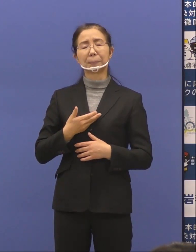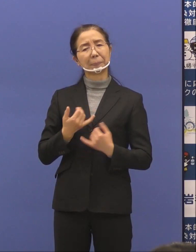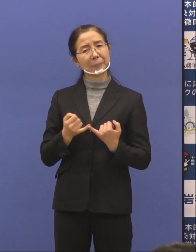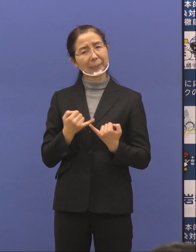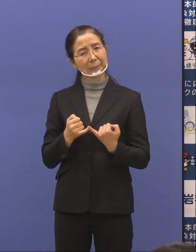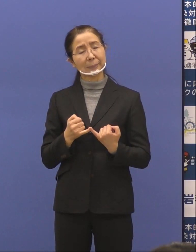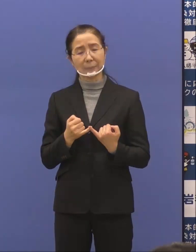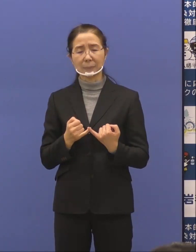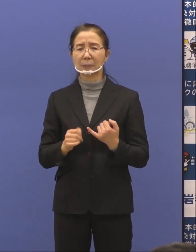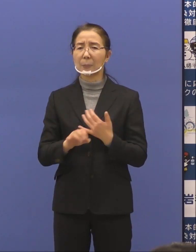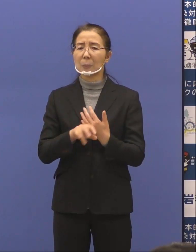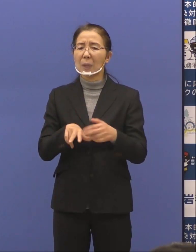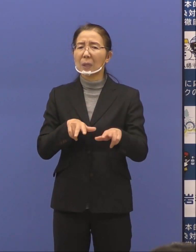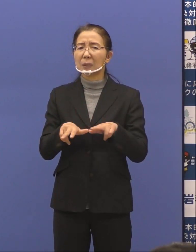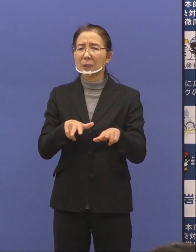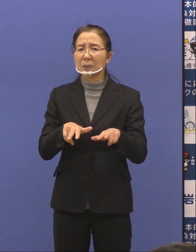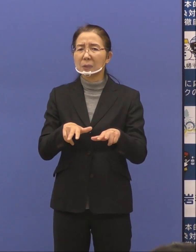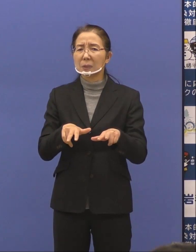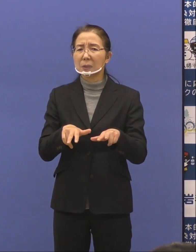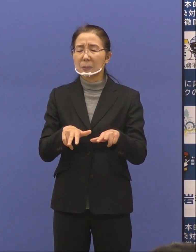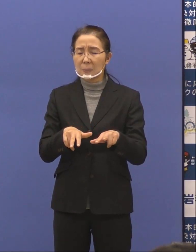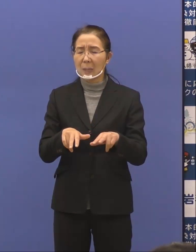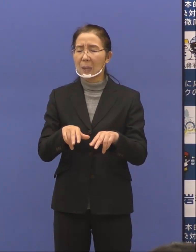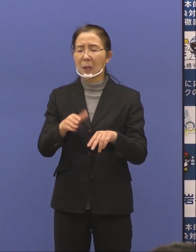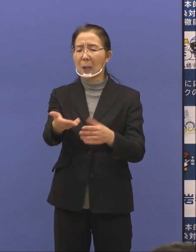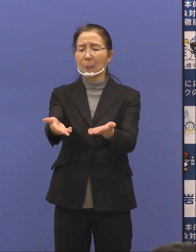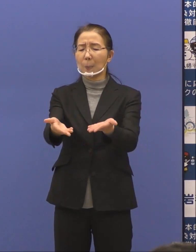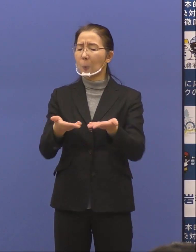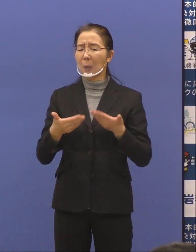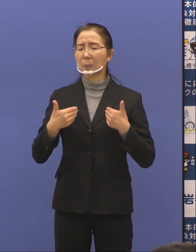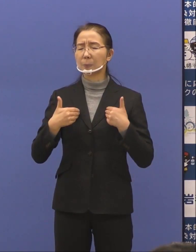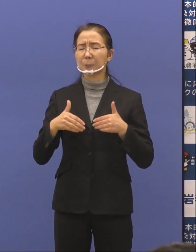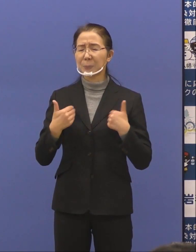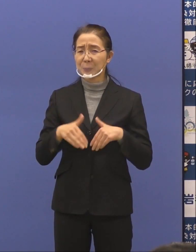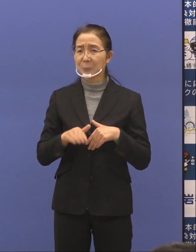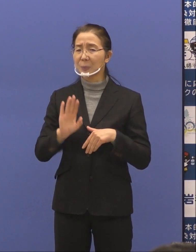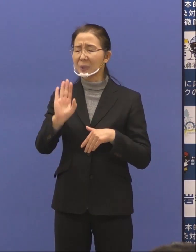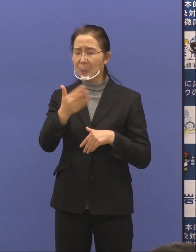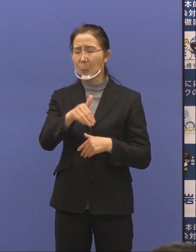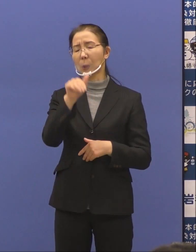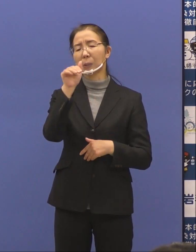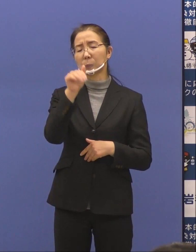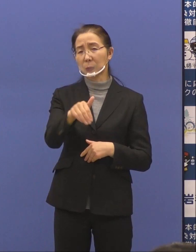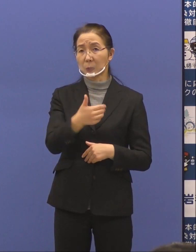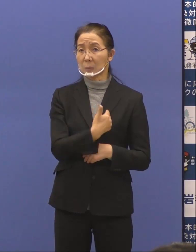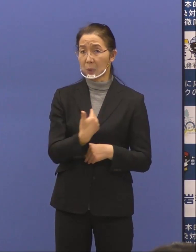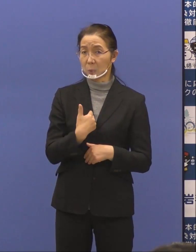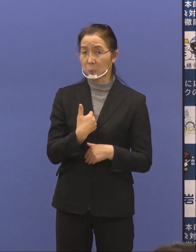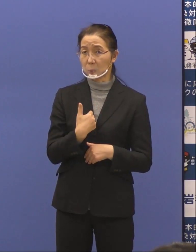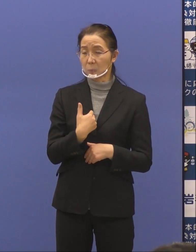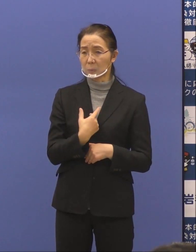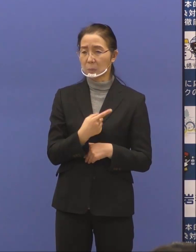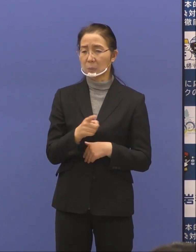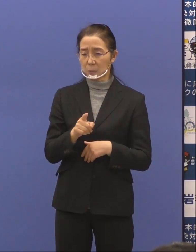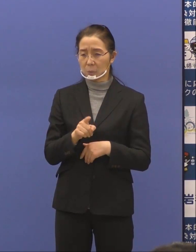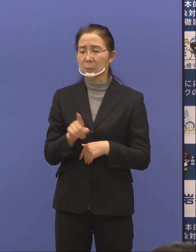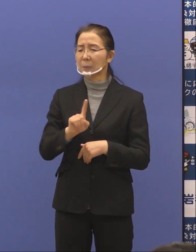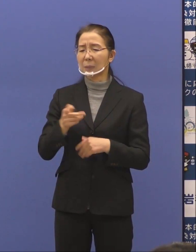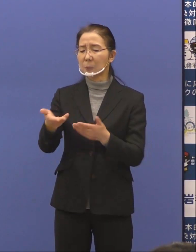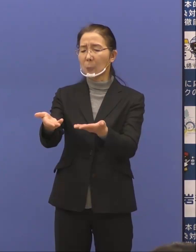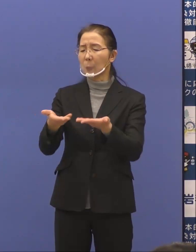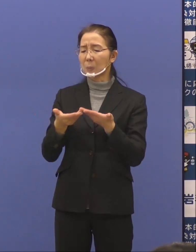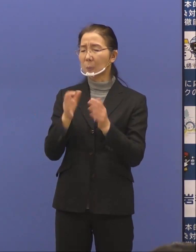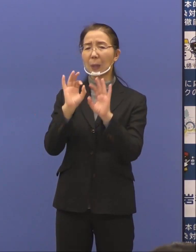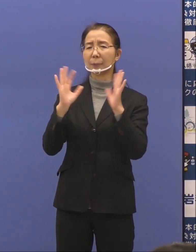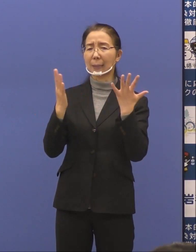は何ももらわなくてもその人に投票するとかですね、何ももらわなくてもその人を応援すると